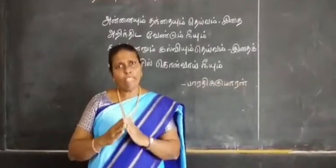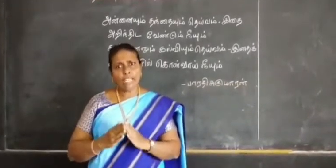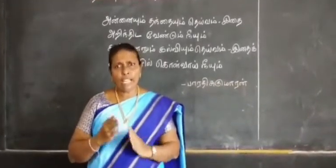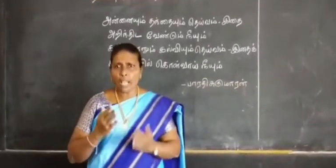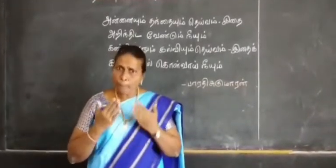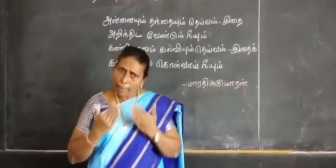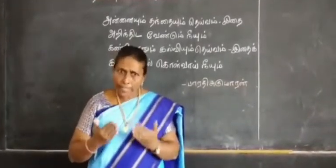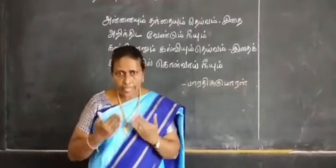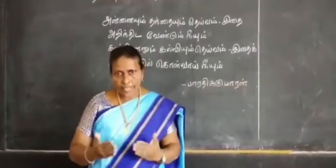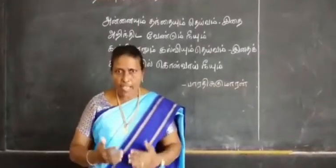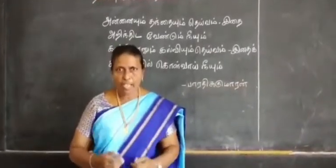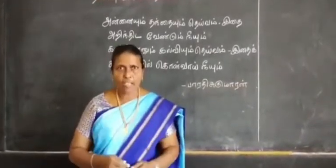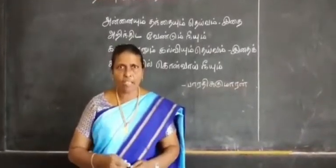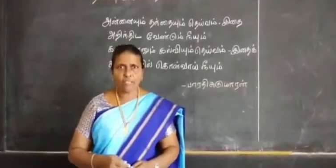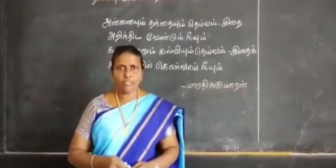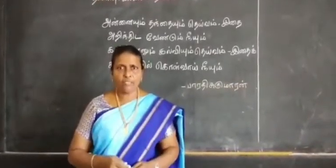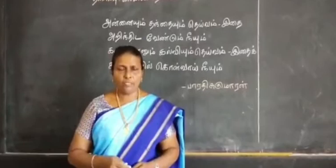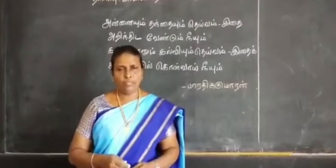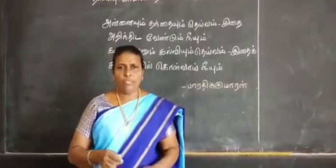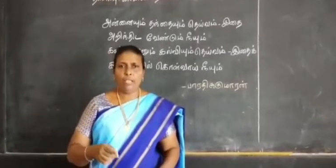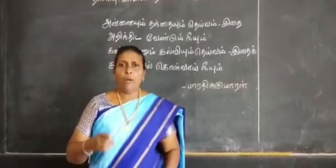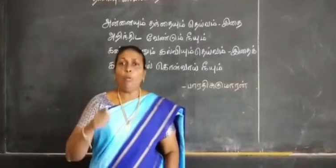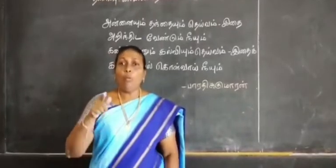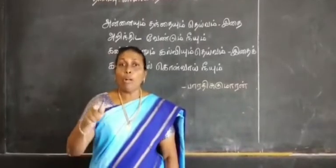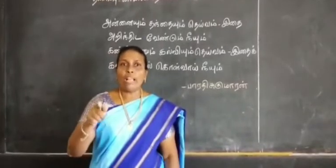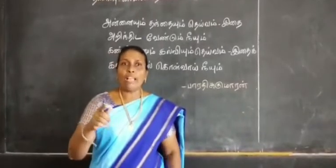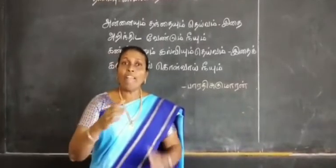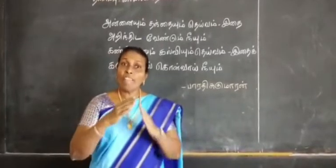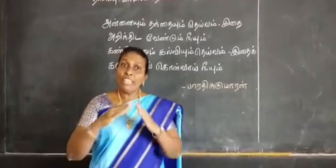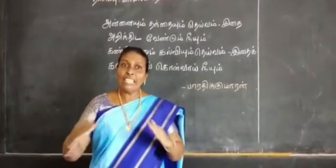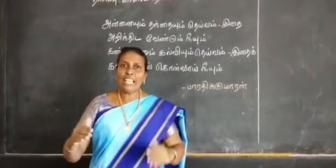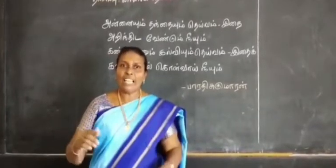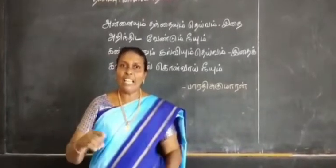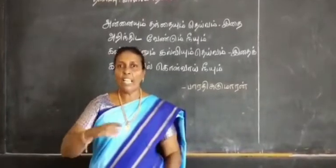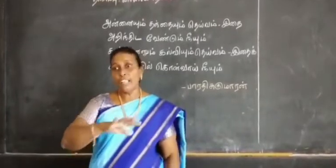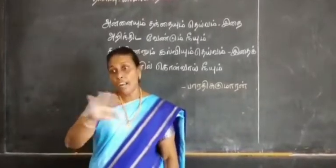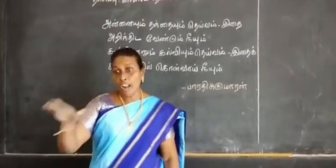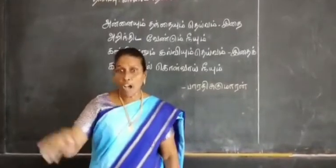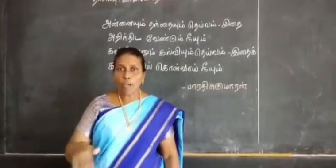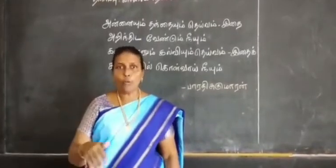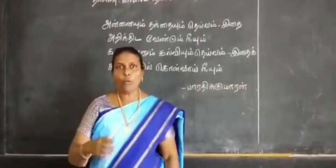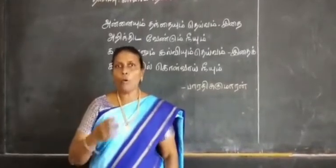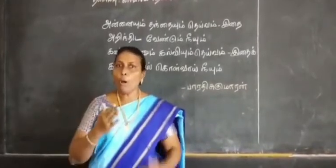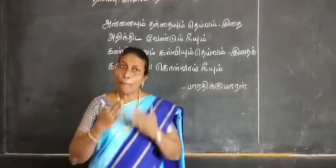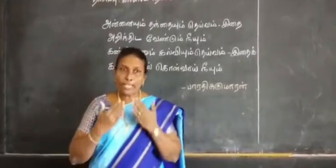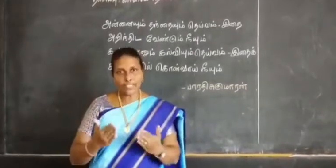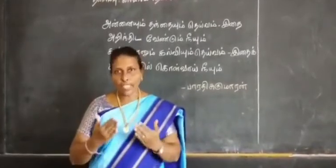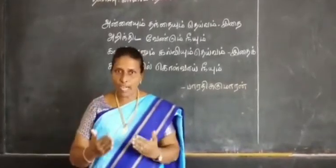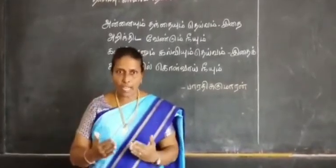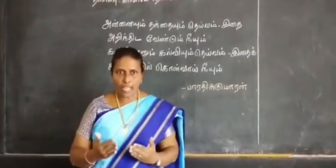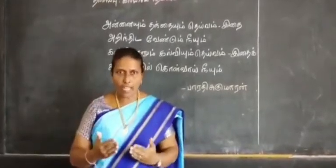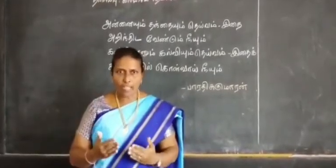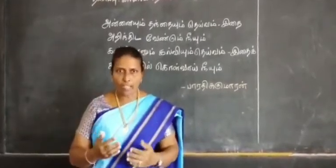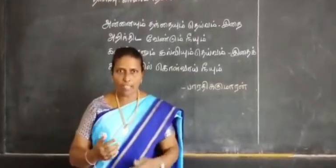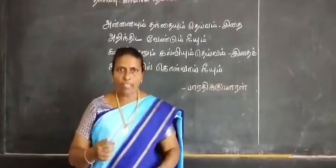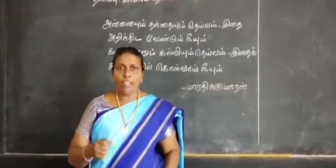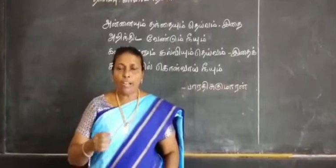வீட்டில் படிக்கிறியா? உங்க வீட்டில் எல்லாரும் படிச்சிருக்காங்களா?